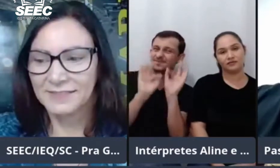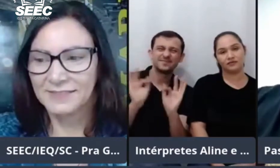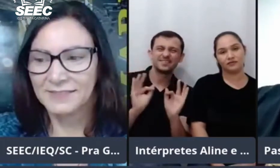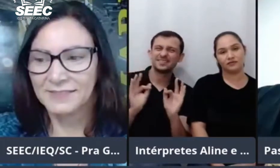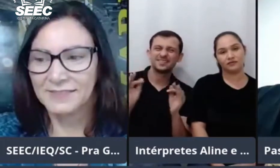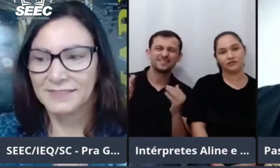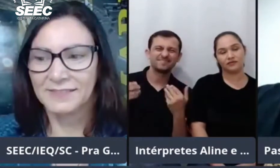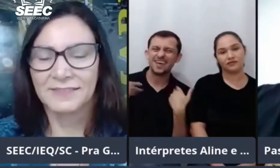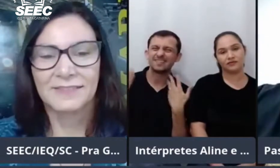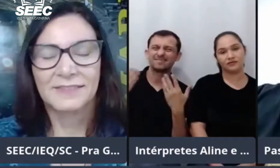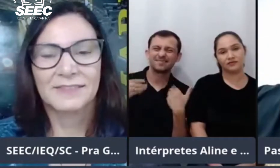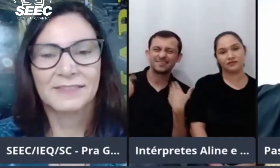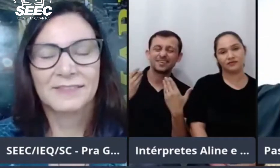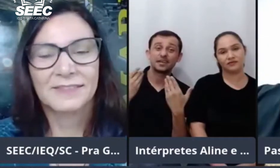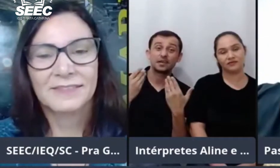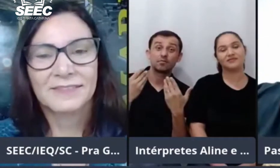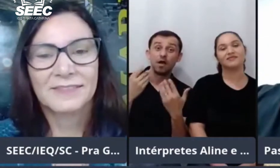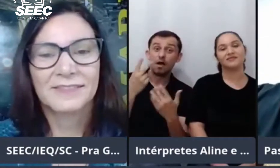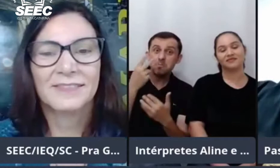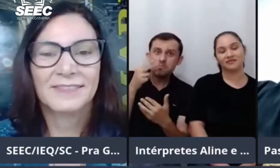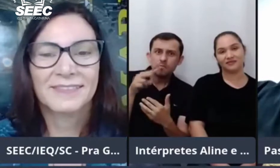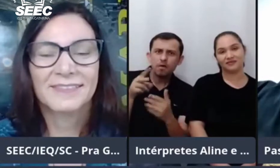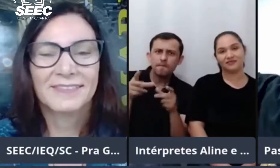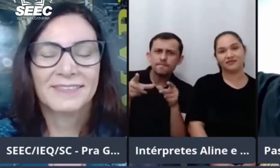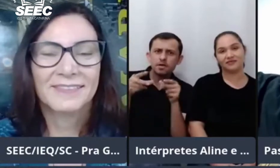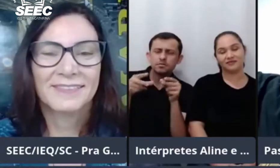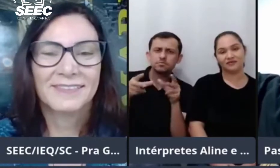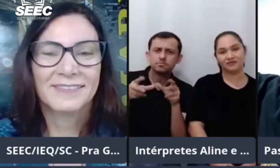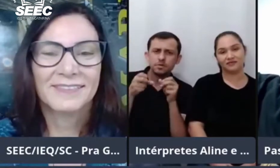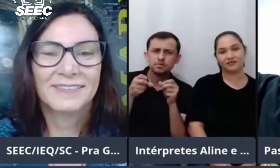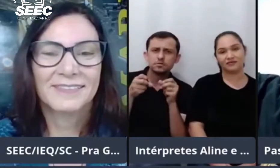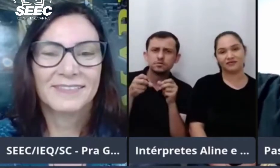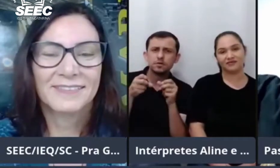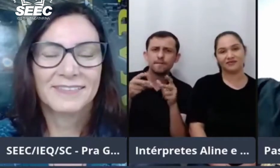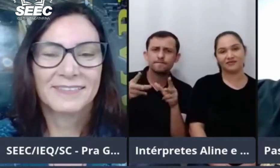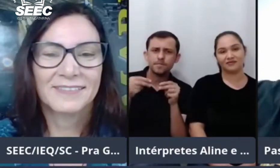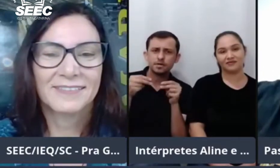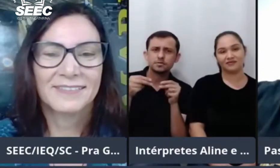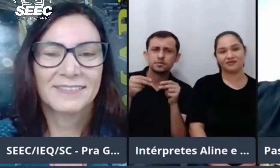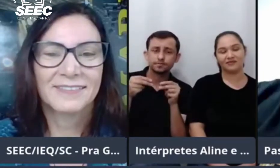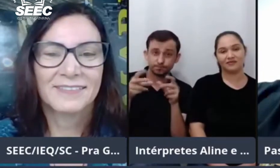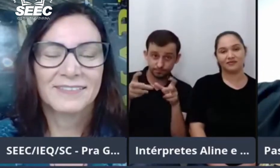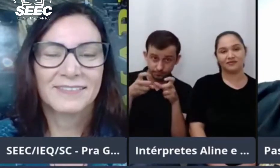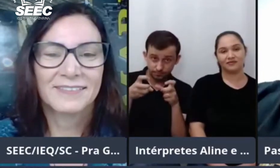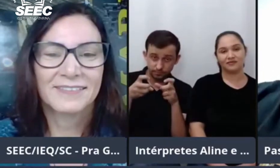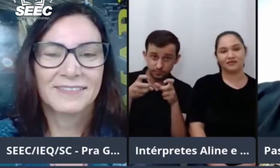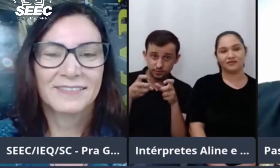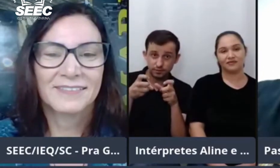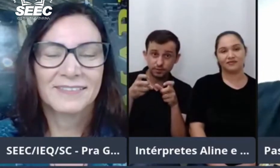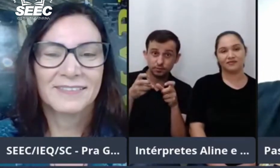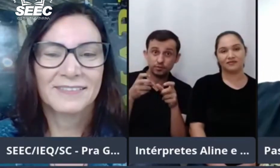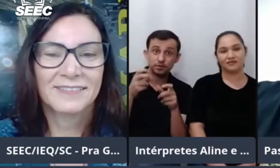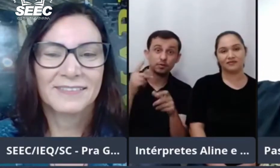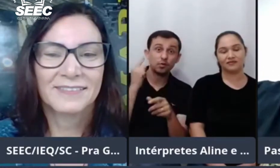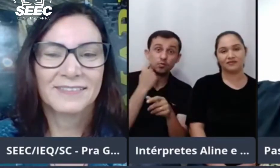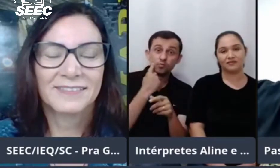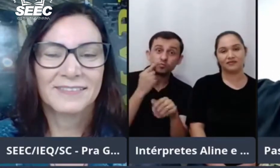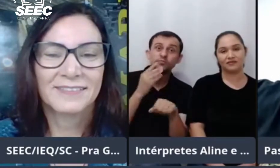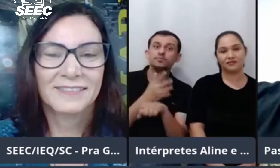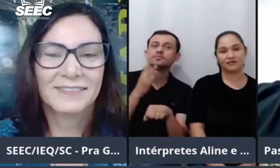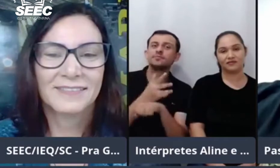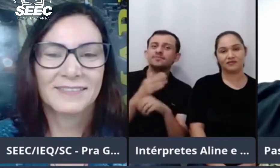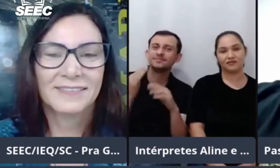há surdos na igreja. É uma espécie de uma expansão daquilo que Deus colocou no nosso coração para